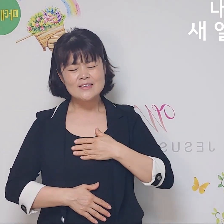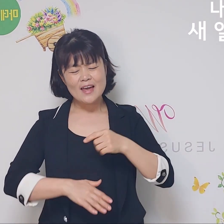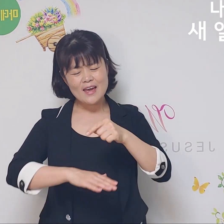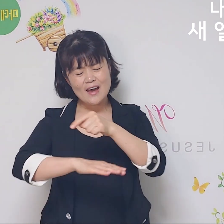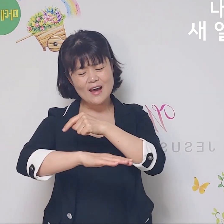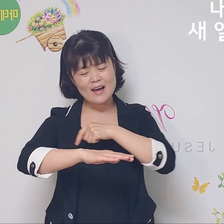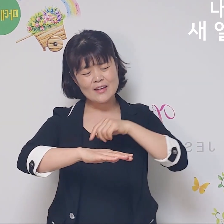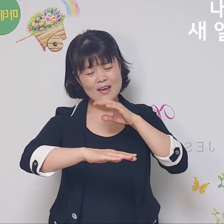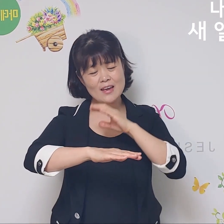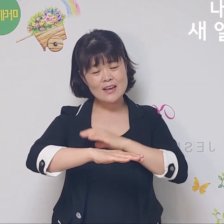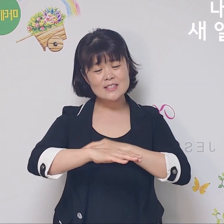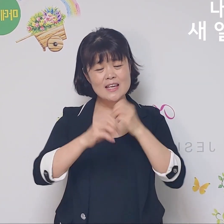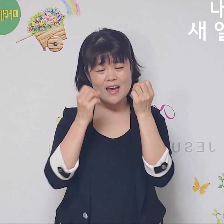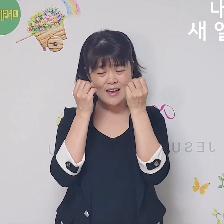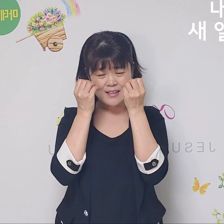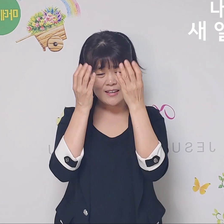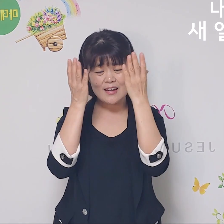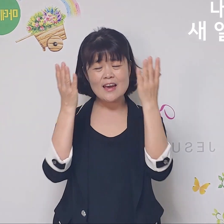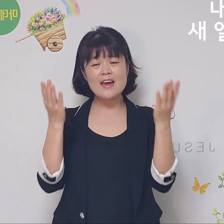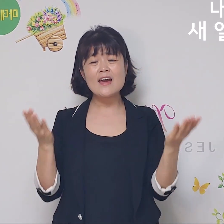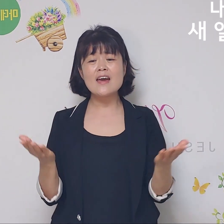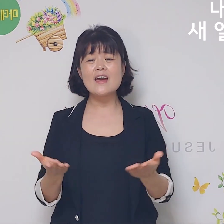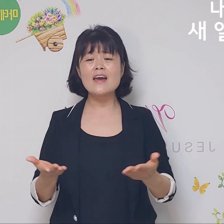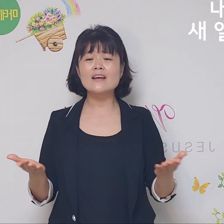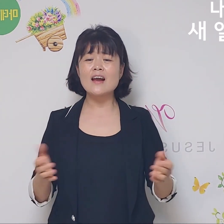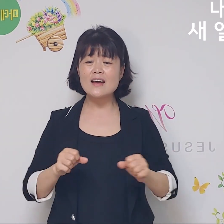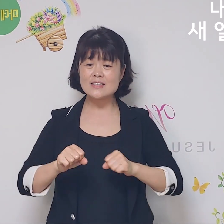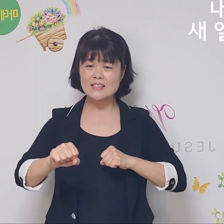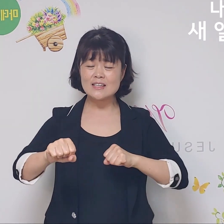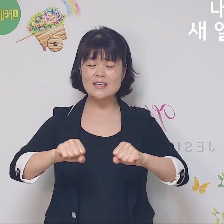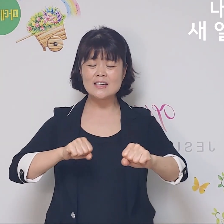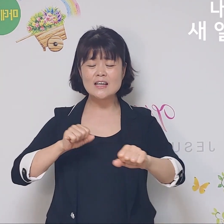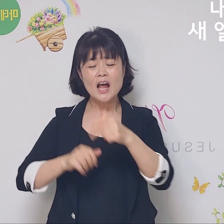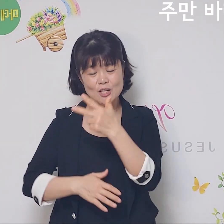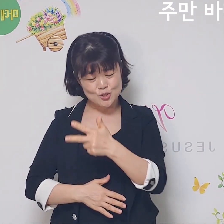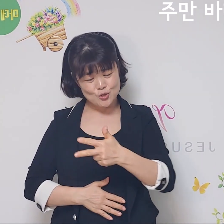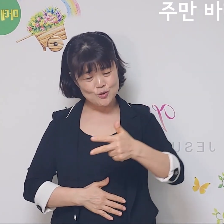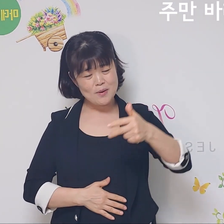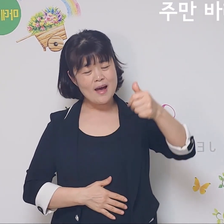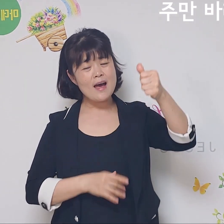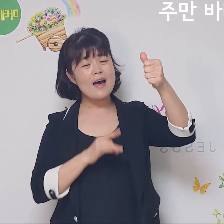내 안에 새 일을 행하신 주만